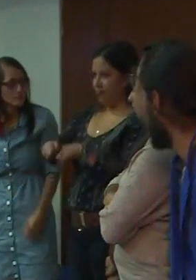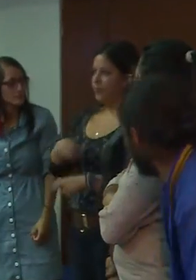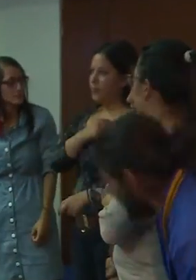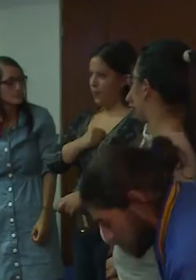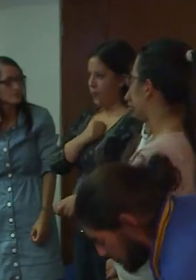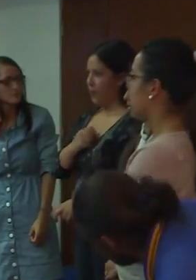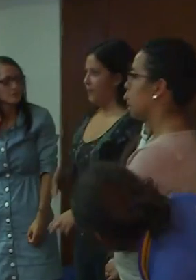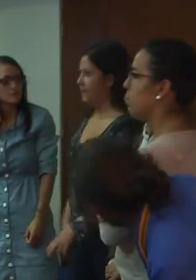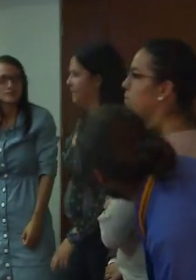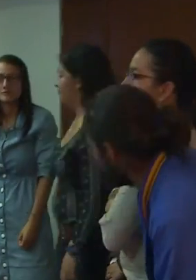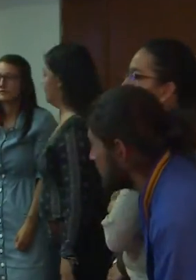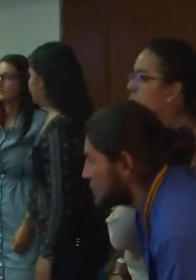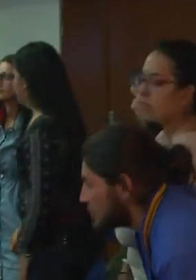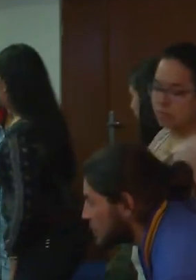Ahora, por favor, todos se sienten.